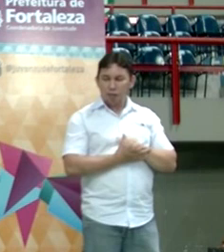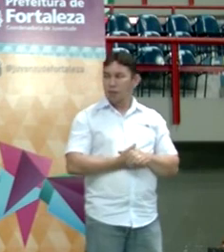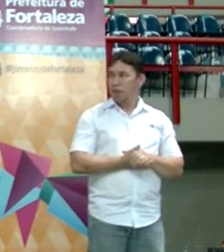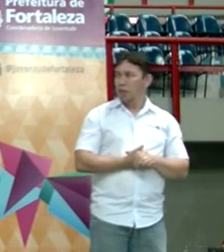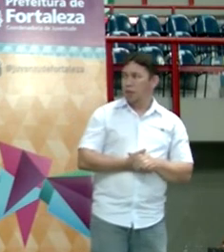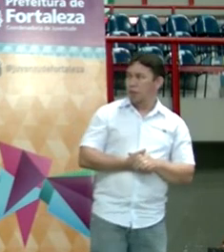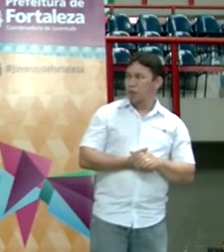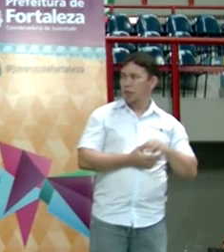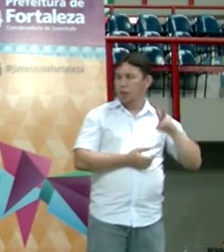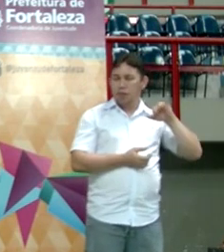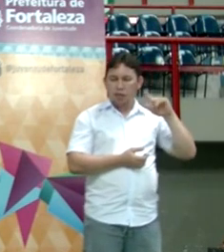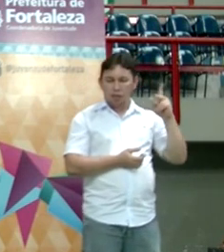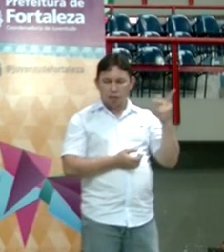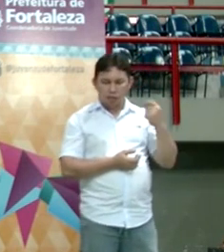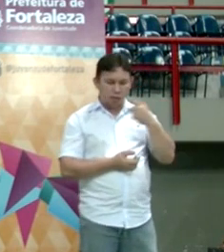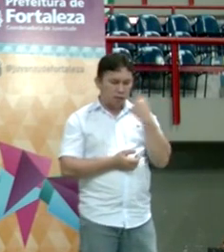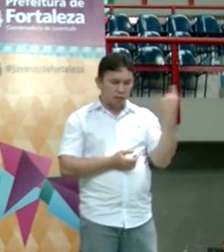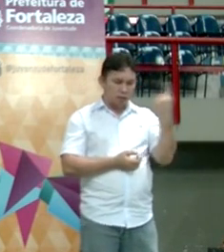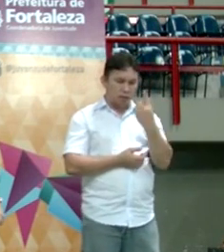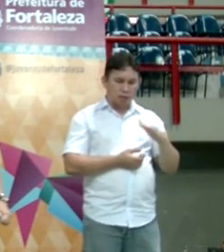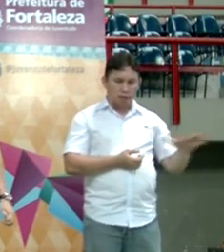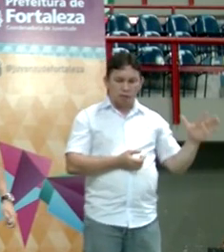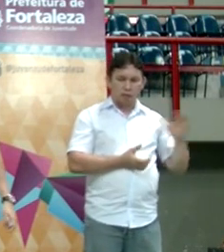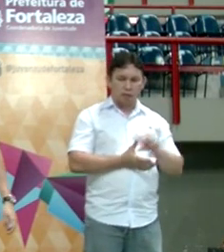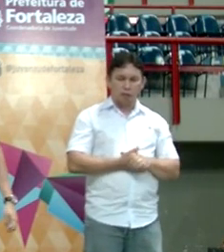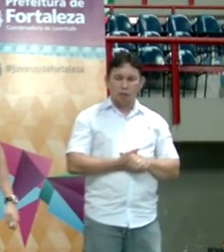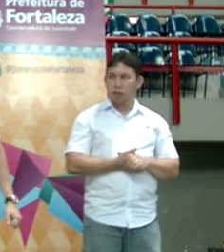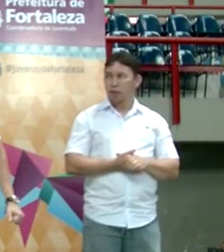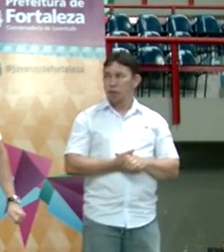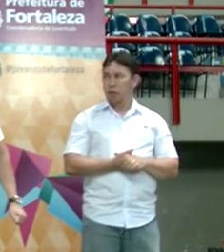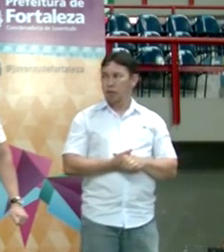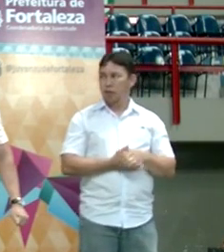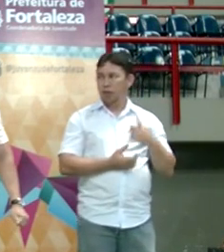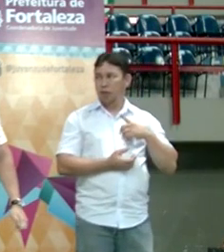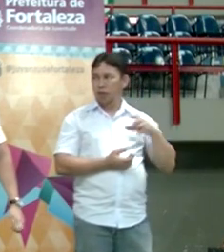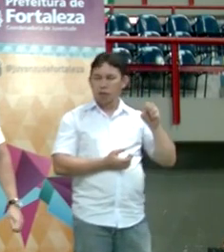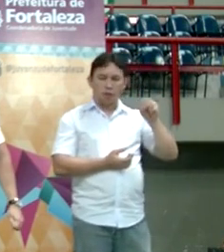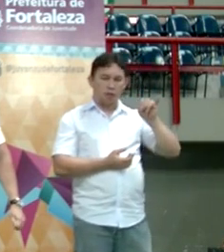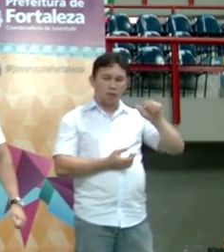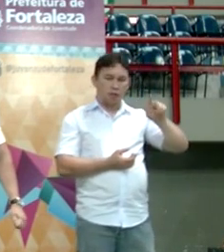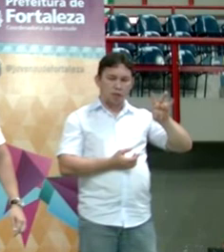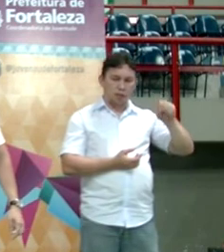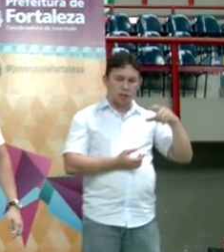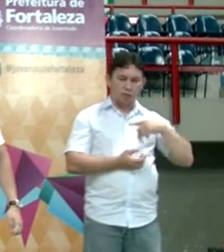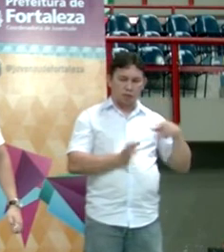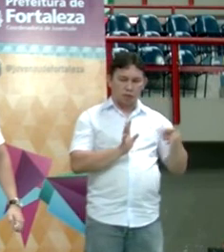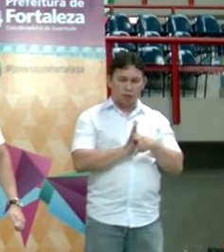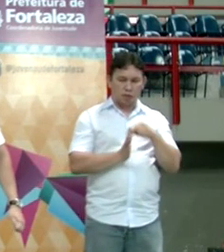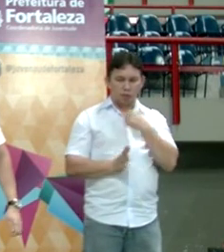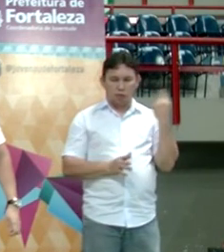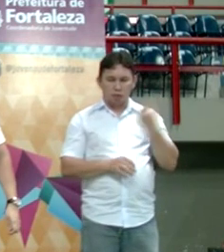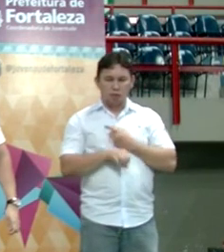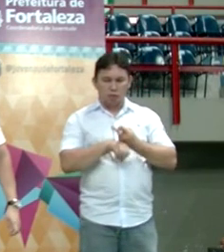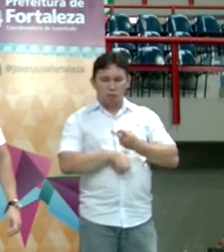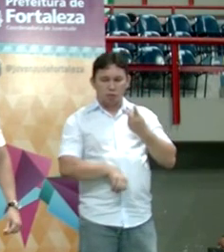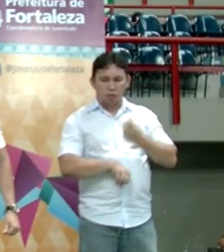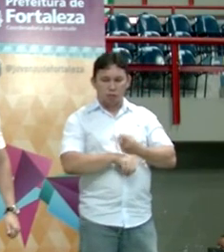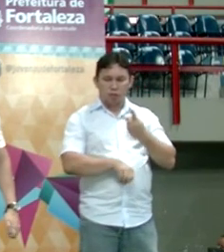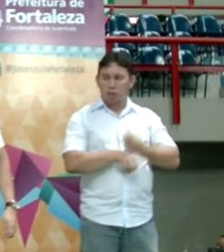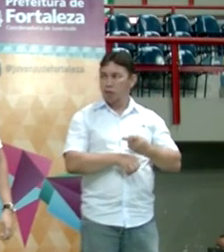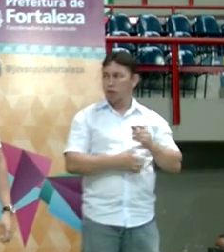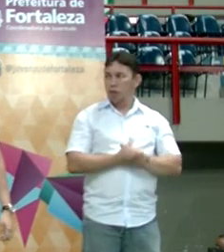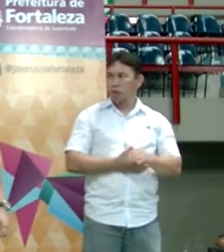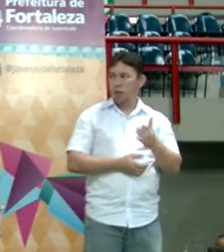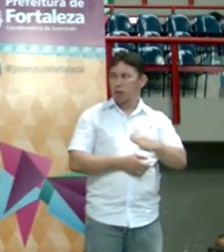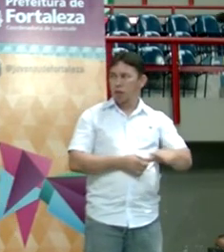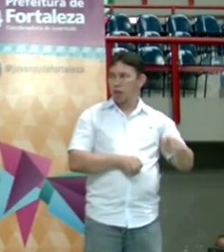vez dela cantar We Are the Children, nós somos a criança, ela cantava We Are the Silver, nós somos a prata. É porque eram os meninos de